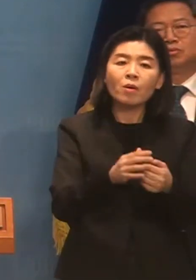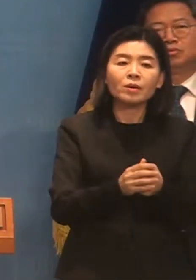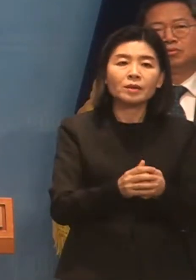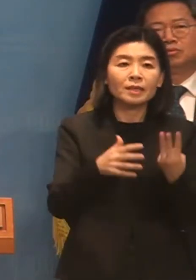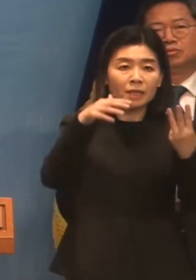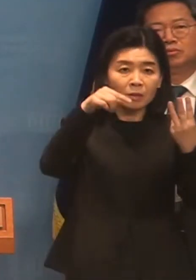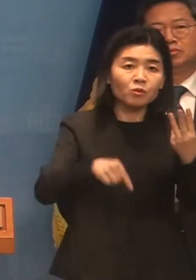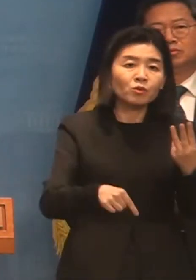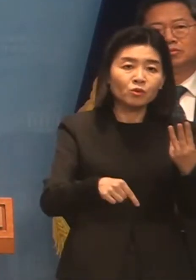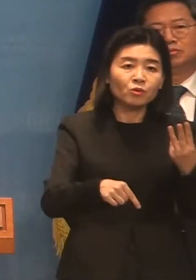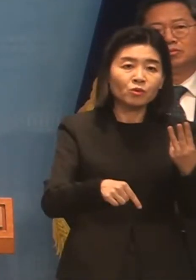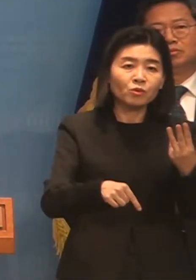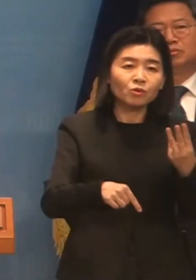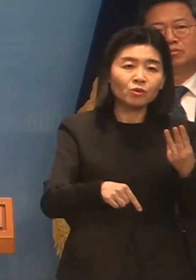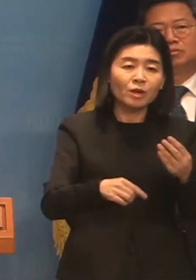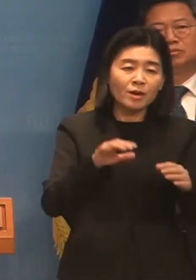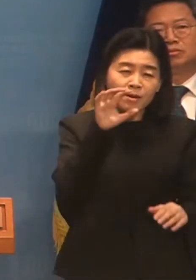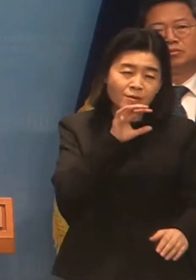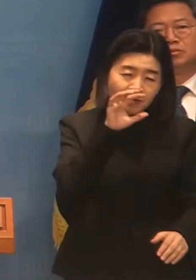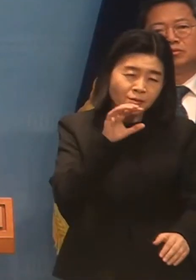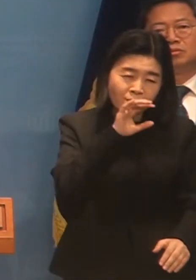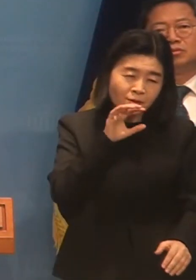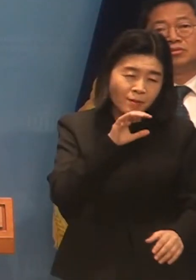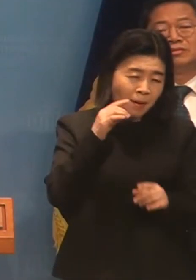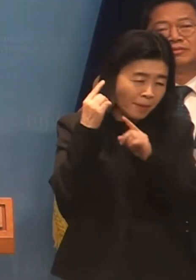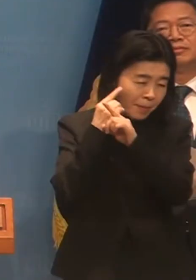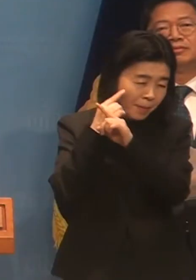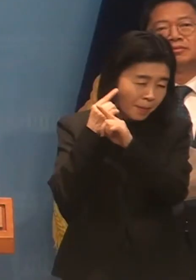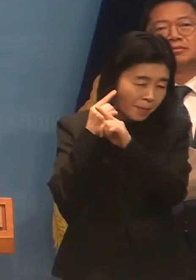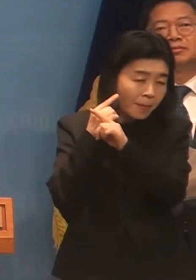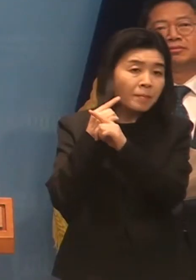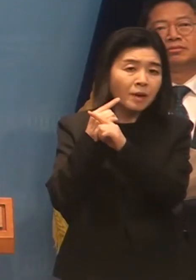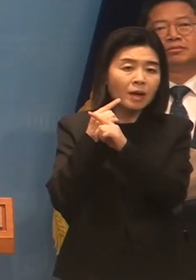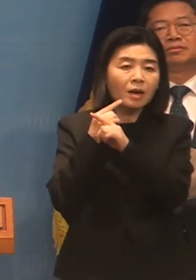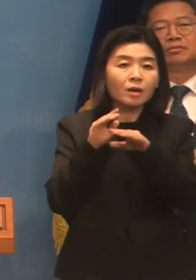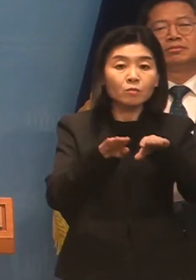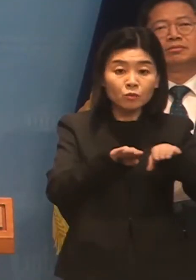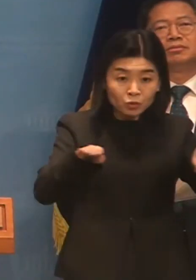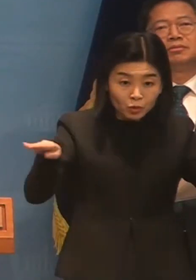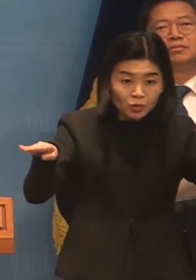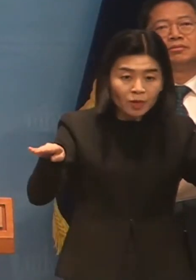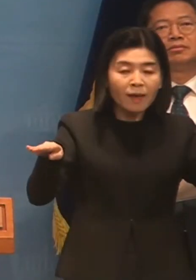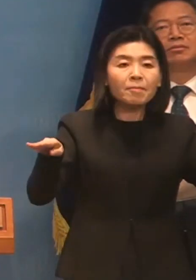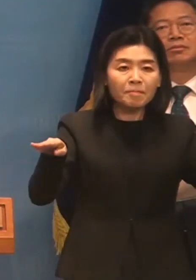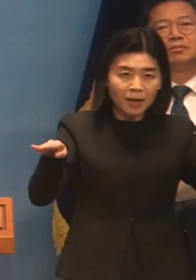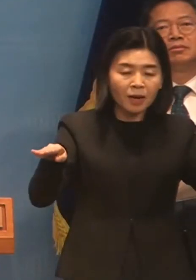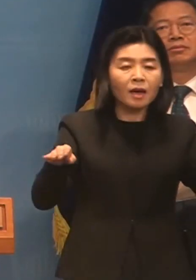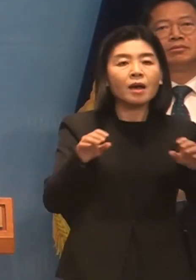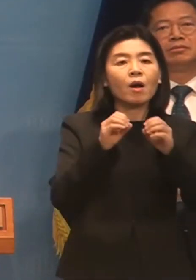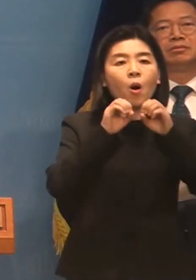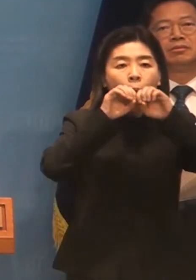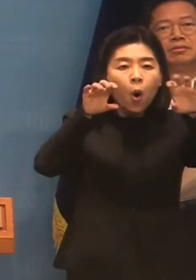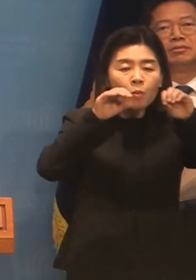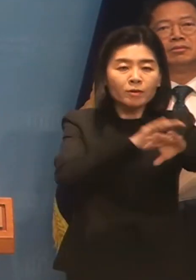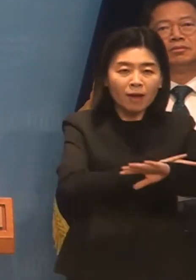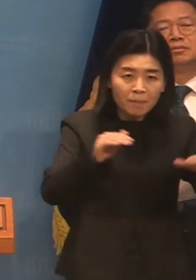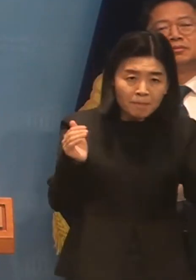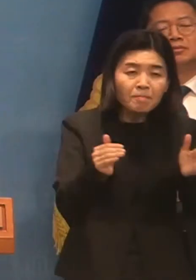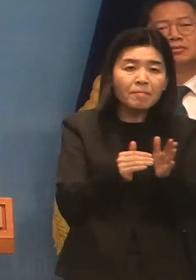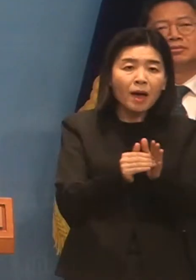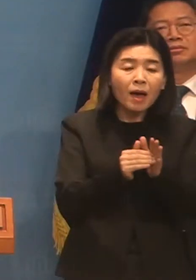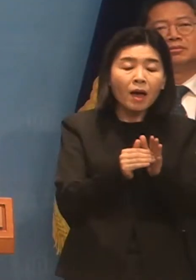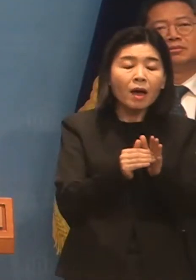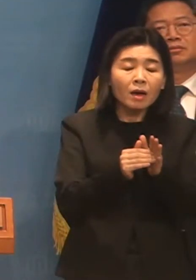3주간 매일 연습을 했지만 무대 세팅도 홍보도 모두 잘 끝냈지만 하루 전 전화가